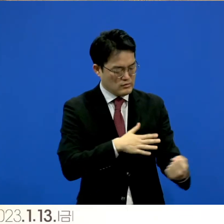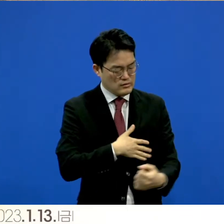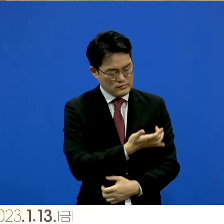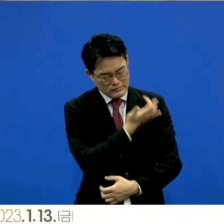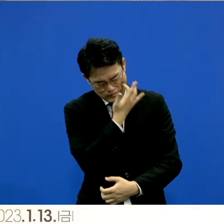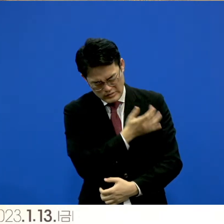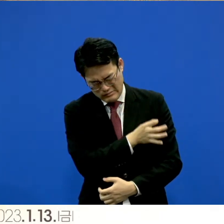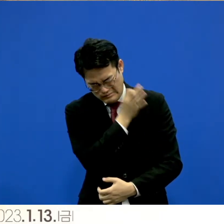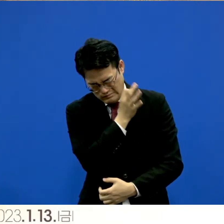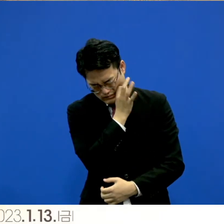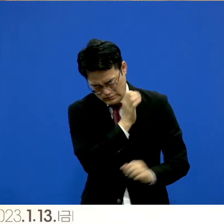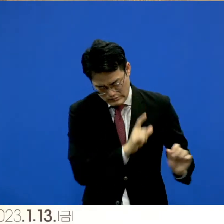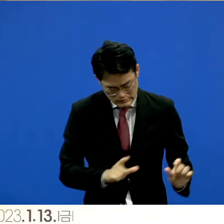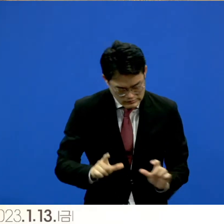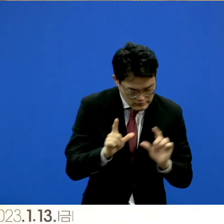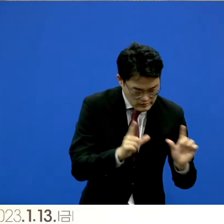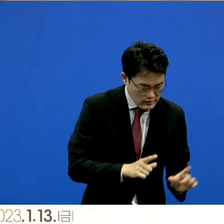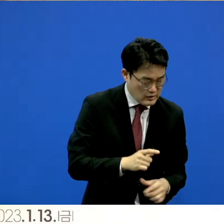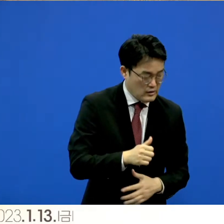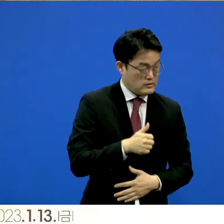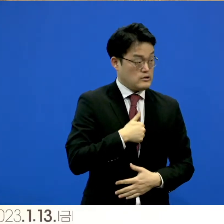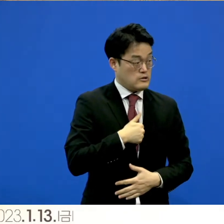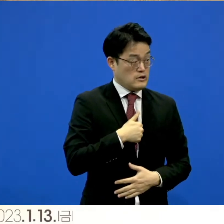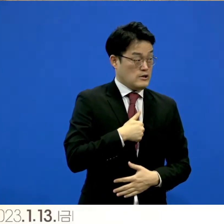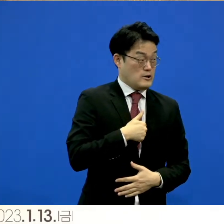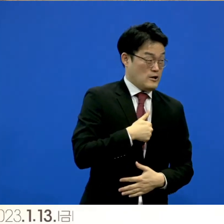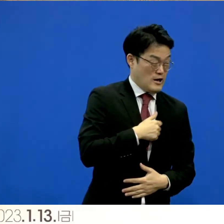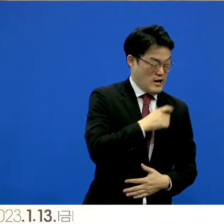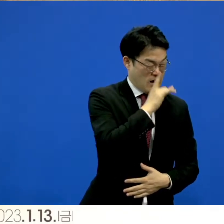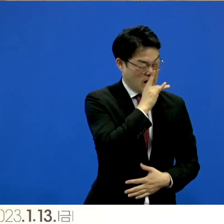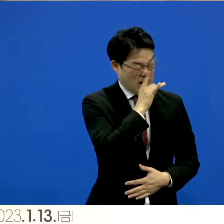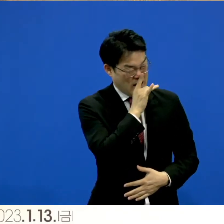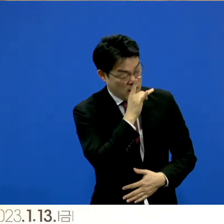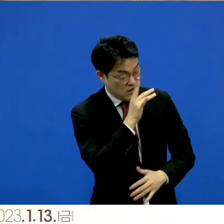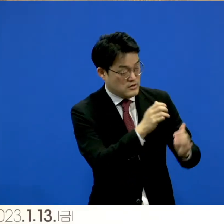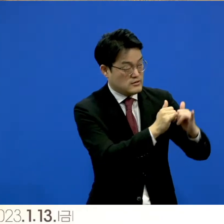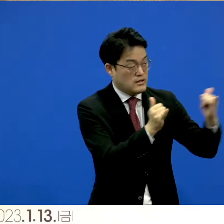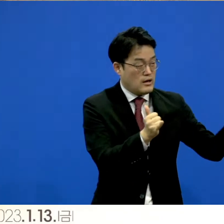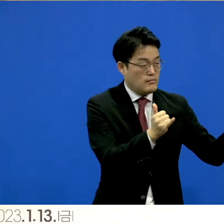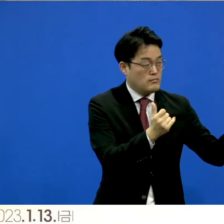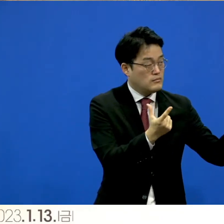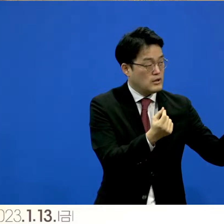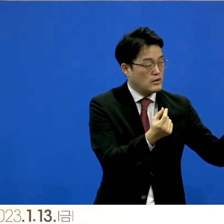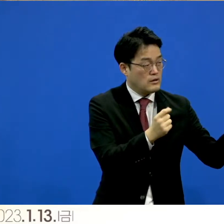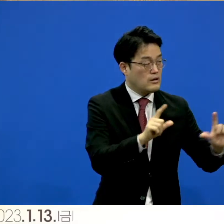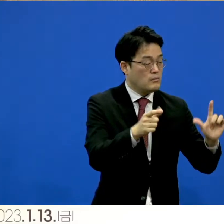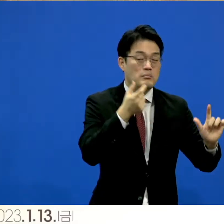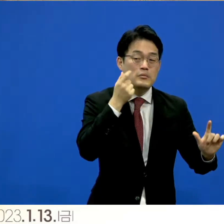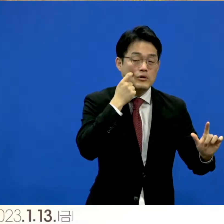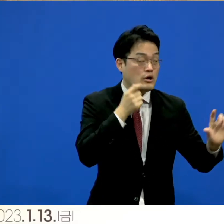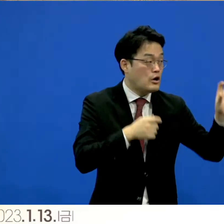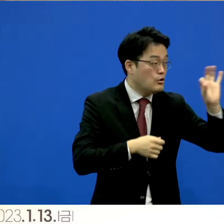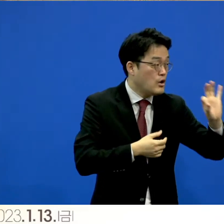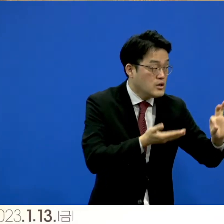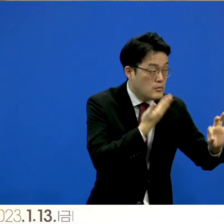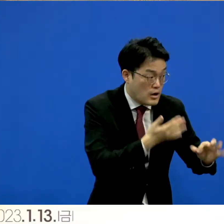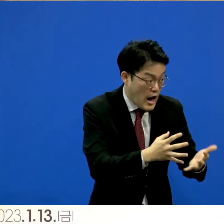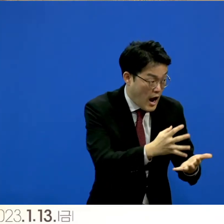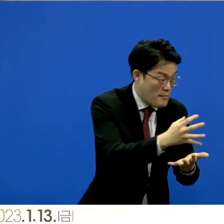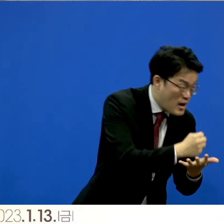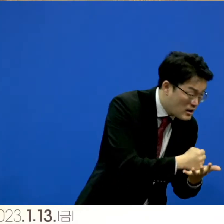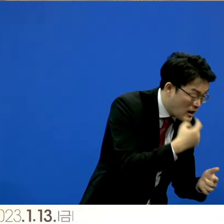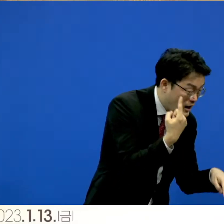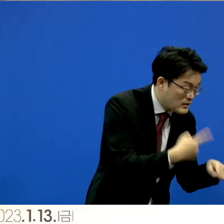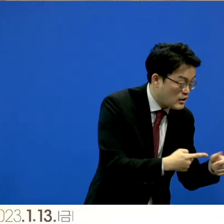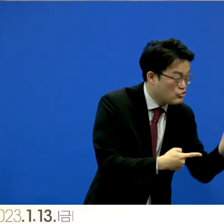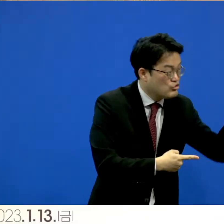속에서 자신의 자존심을 지킬 수가 없었습니다. 사람다운 삶을 살지 못했습니다. 돼지가 먹을 것을 빼앗아 먹는